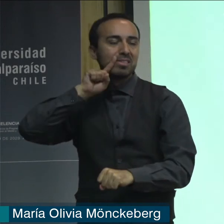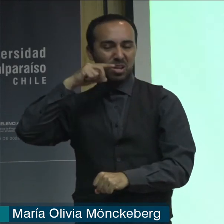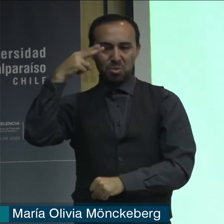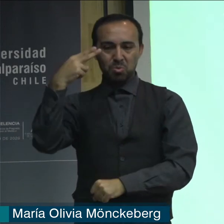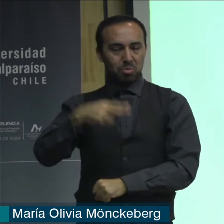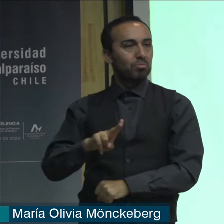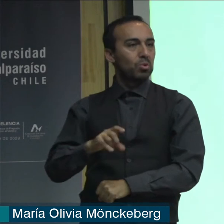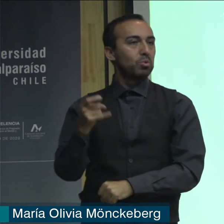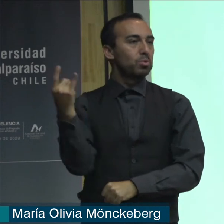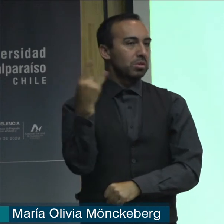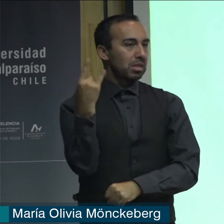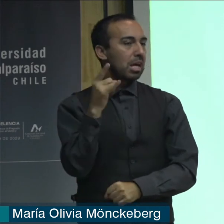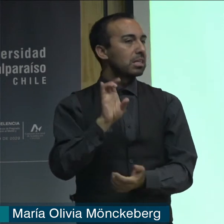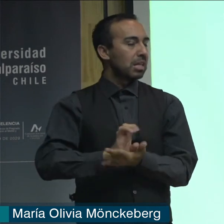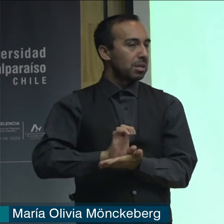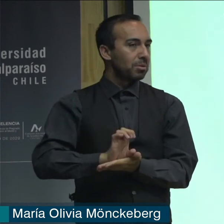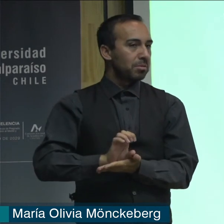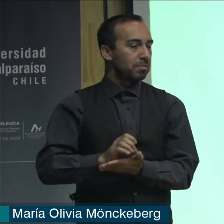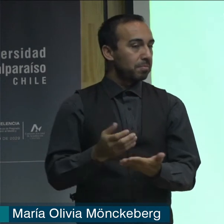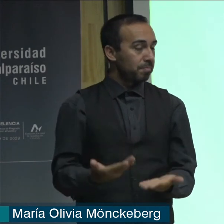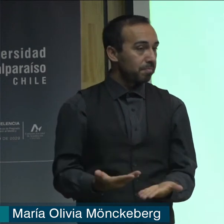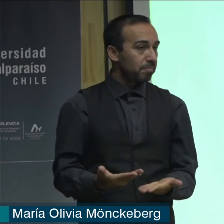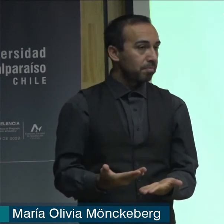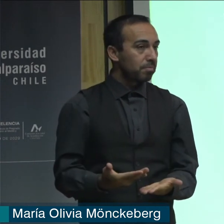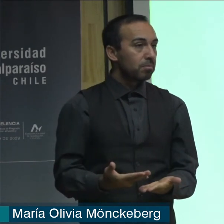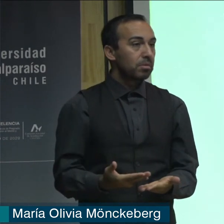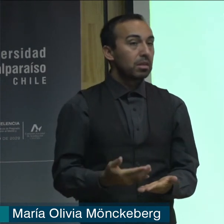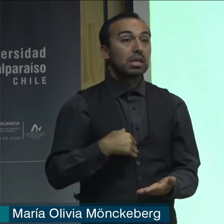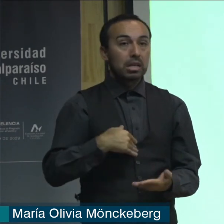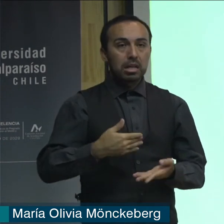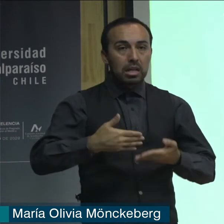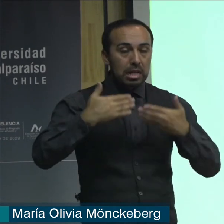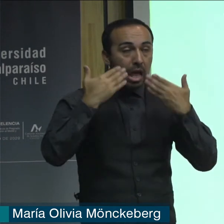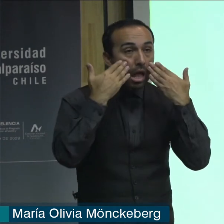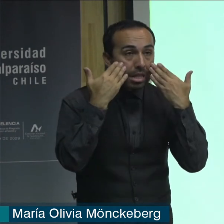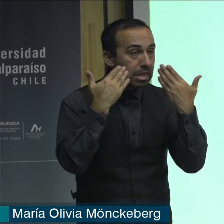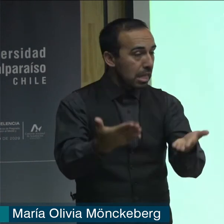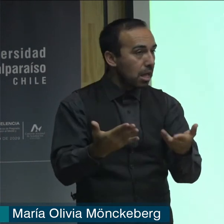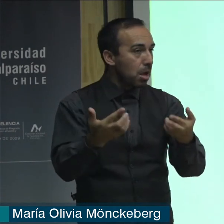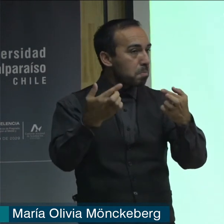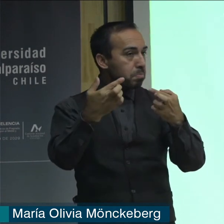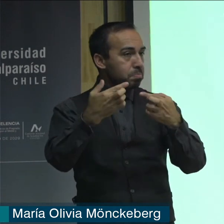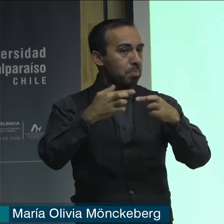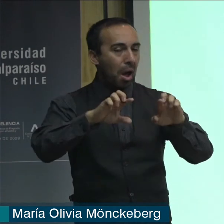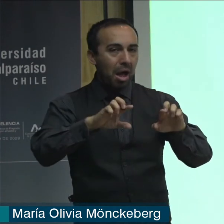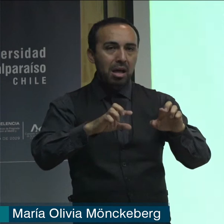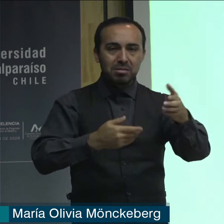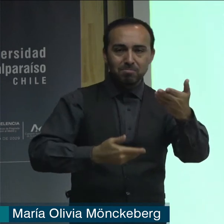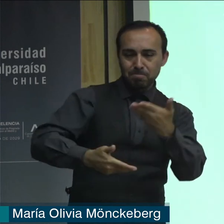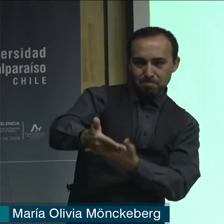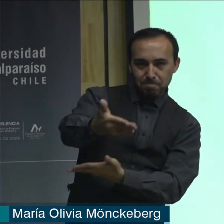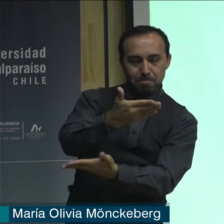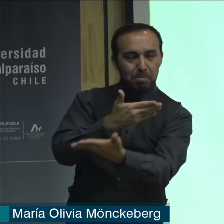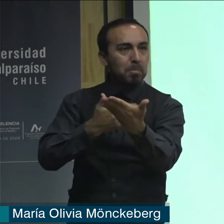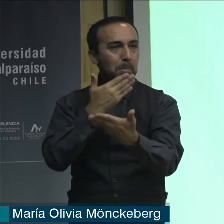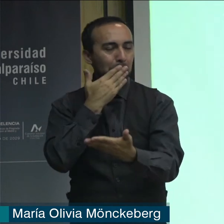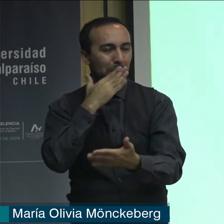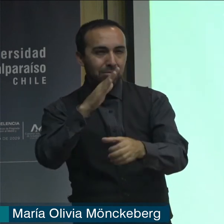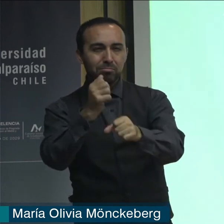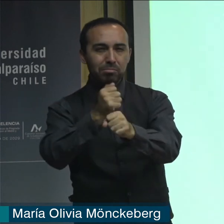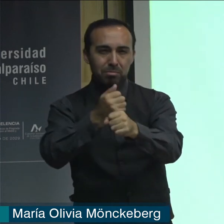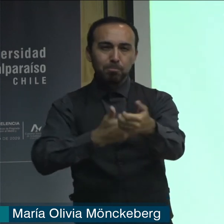y que les da además una posibilidad de relacionarse mejor de tener un